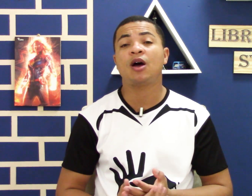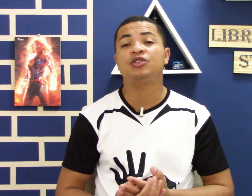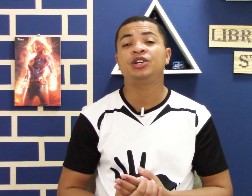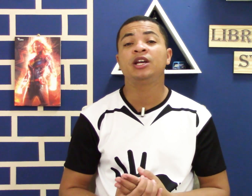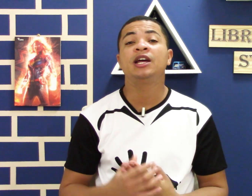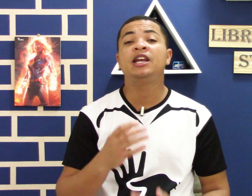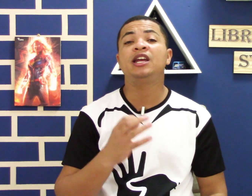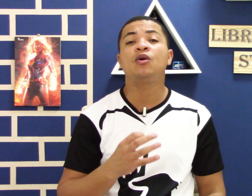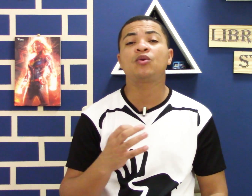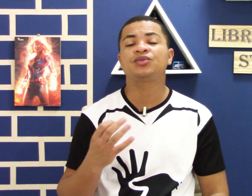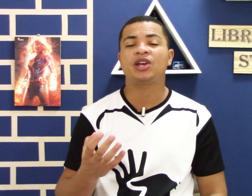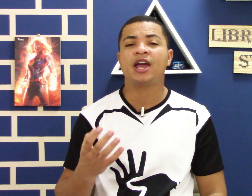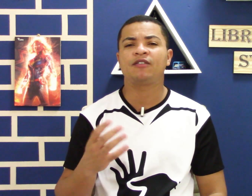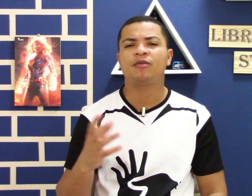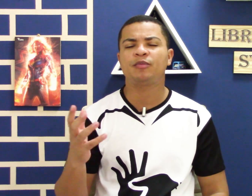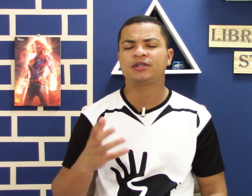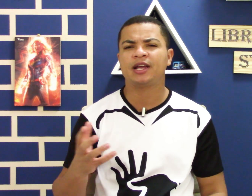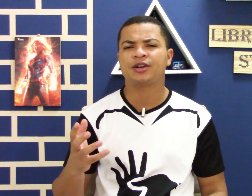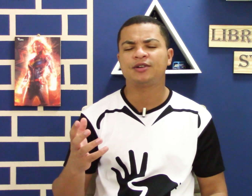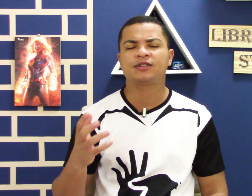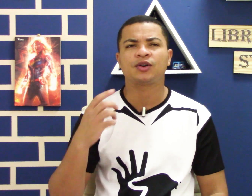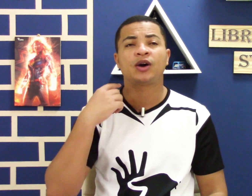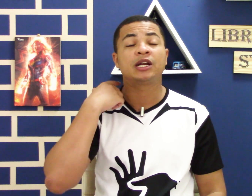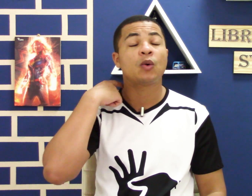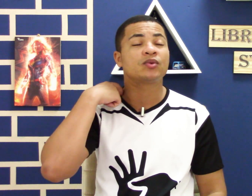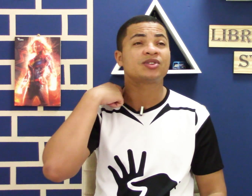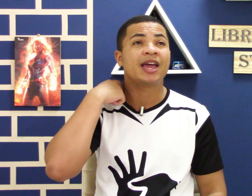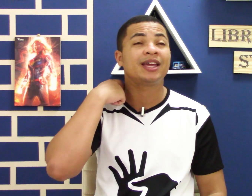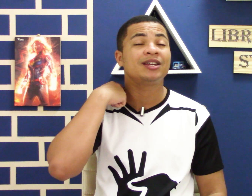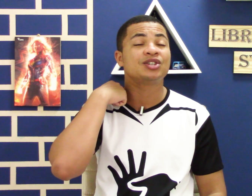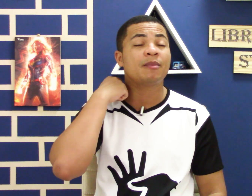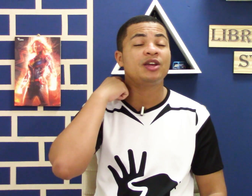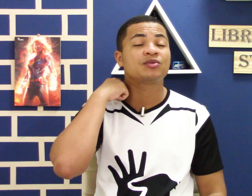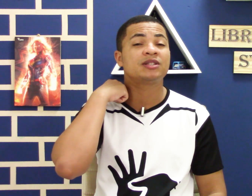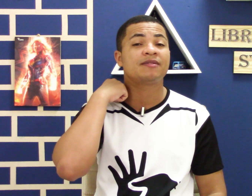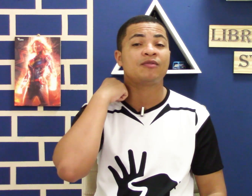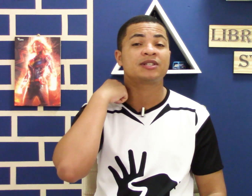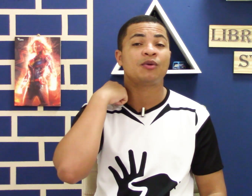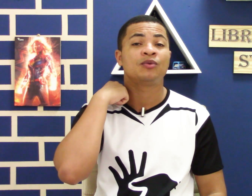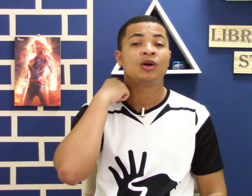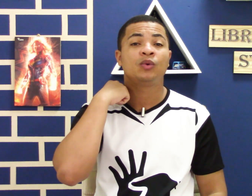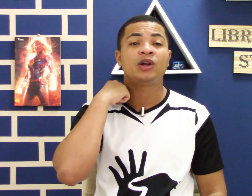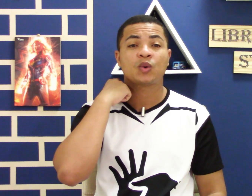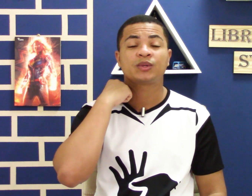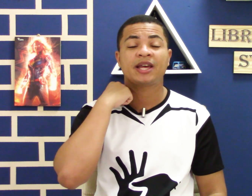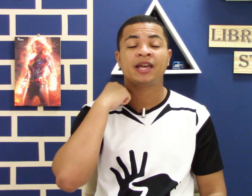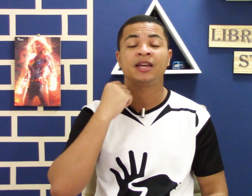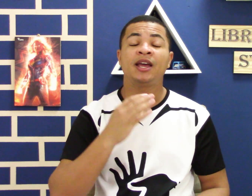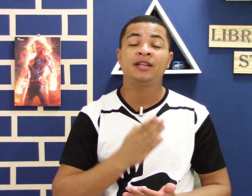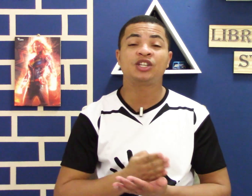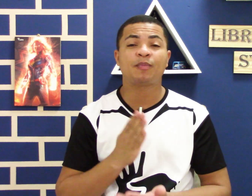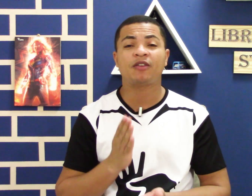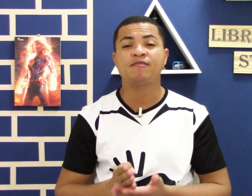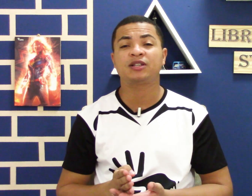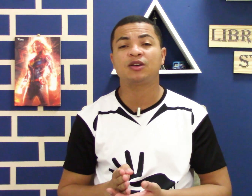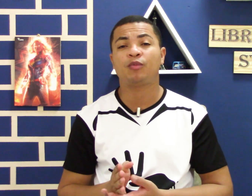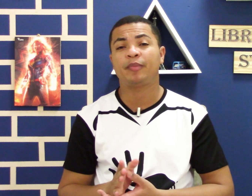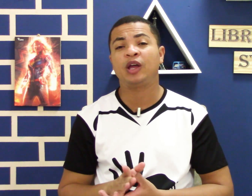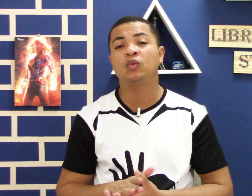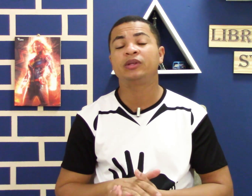de não consegue. Vamos ir para os negativos agora. Não consegue. Geralmente, quando você vai usar o não consegue, seja para afirmação ou para pergunta,